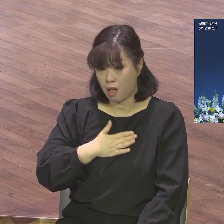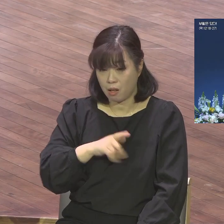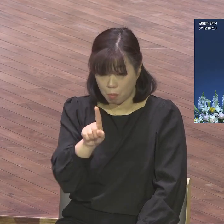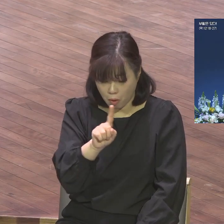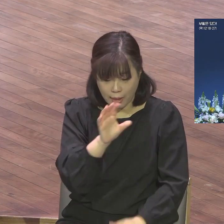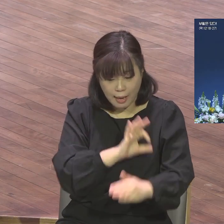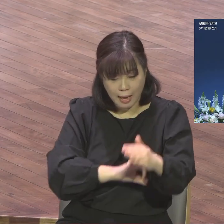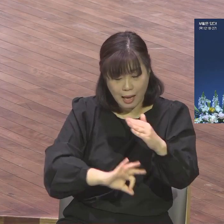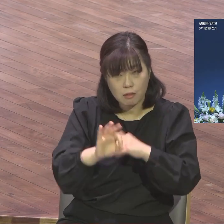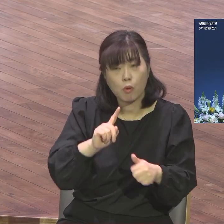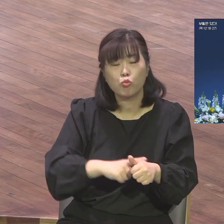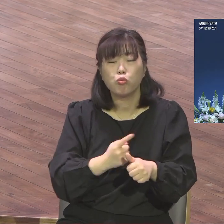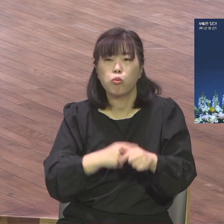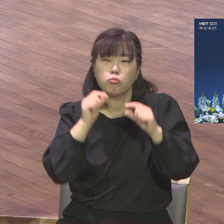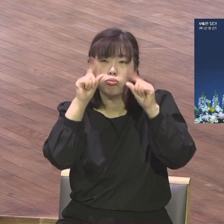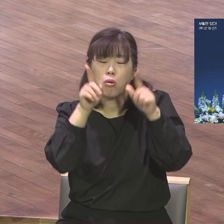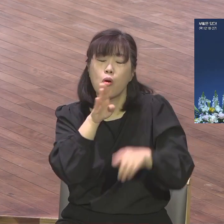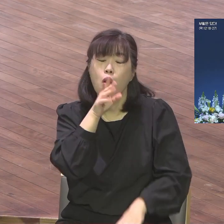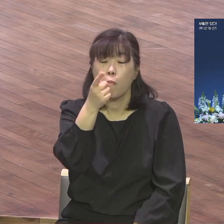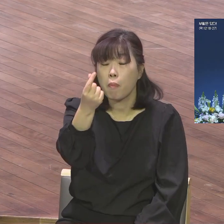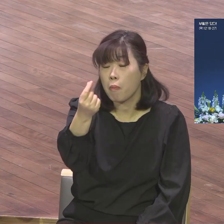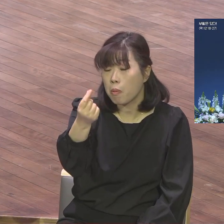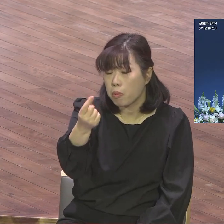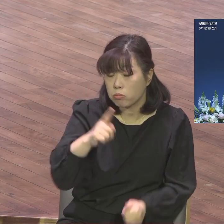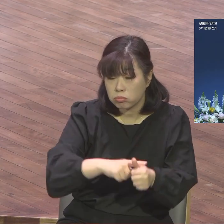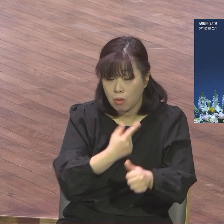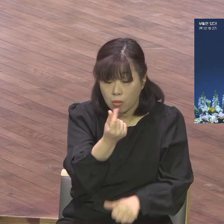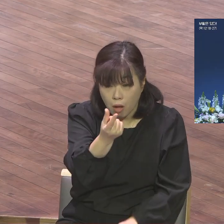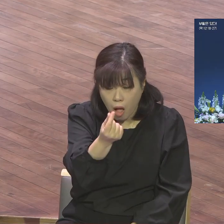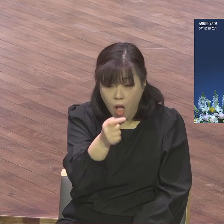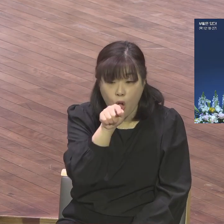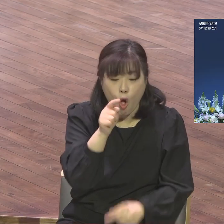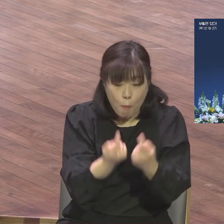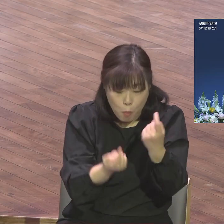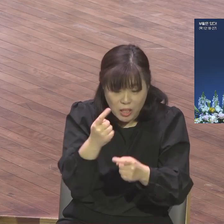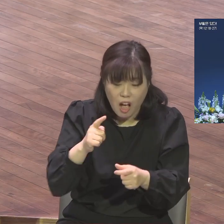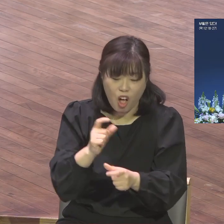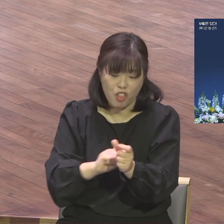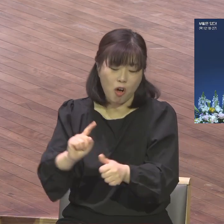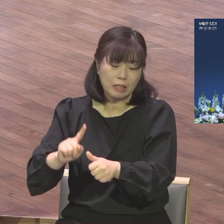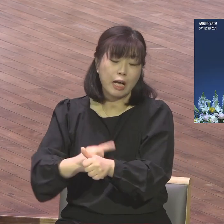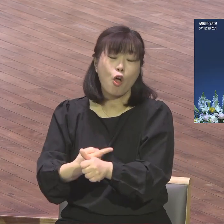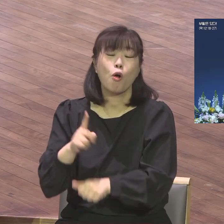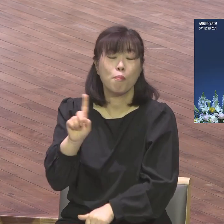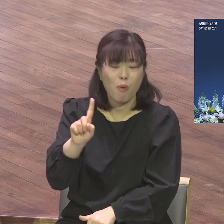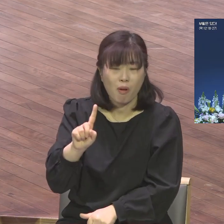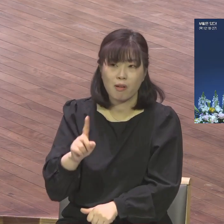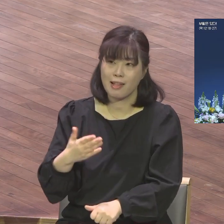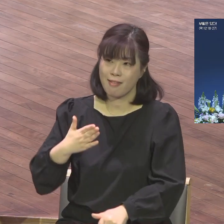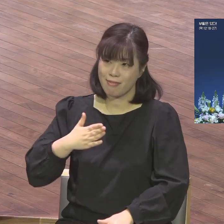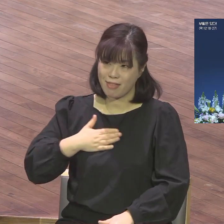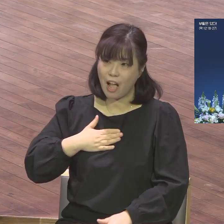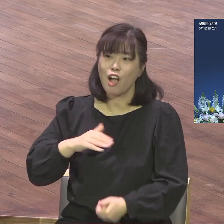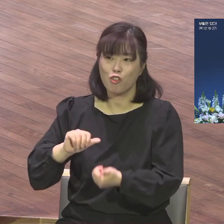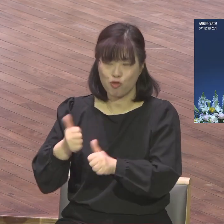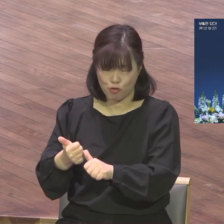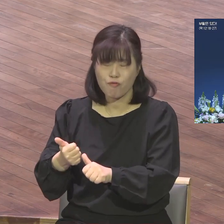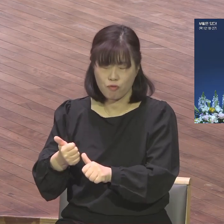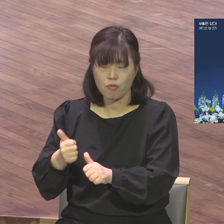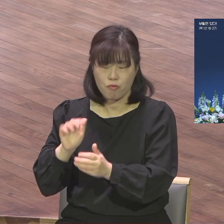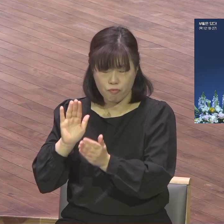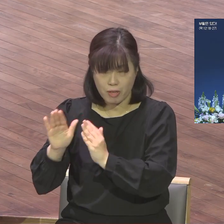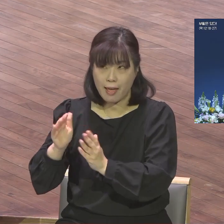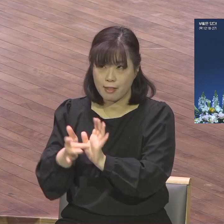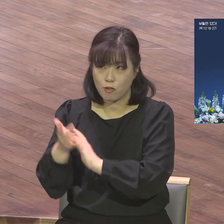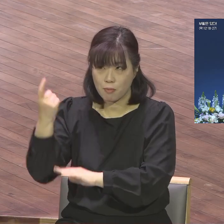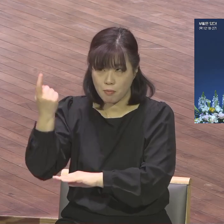더 확실한 건 내가 예수님 재림하실 때 부활한다는 거예요. 그게 더 확실해야 된다.